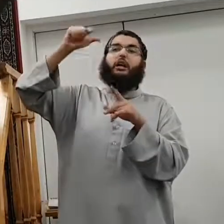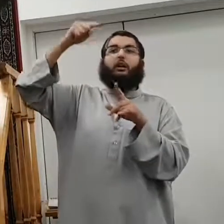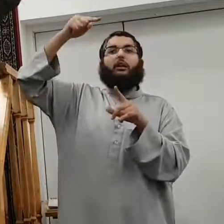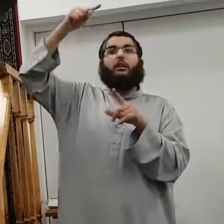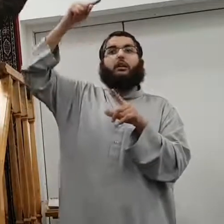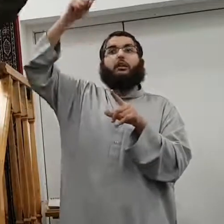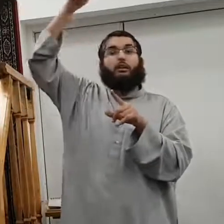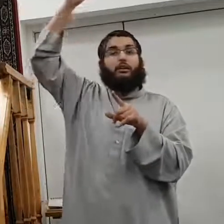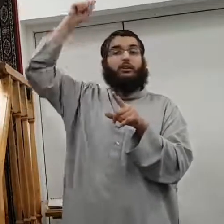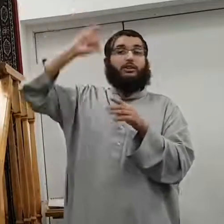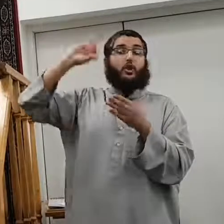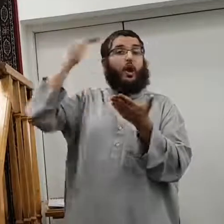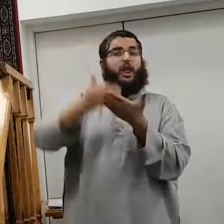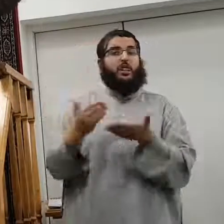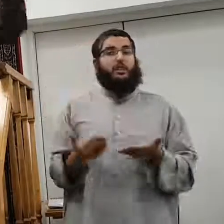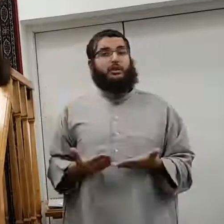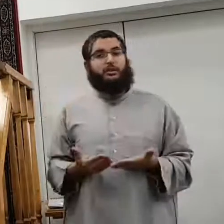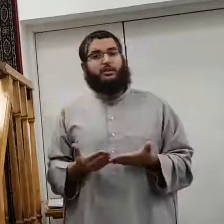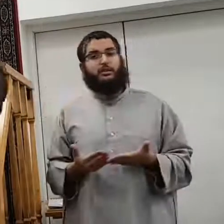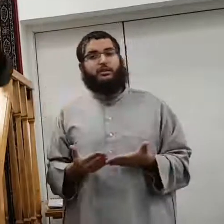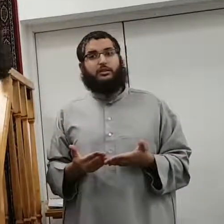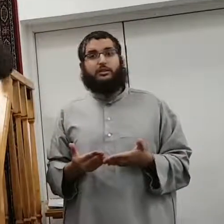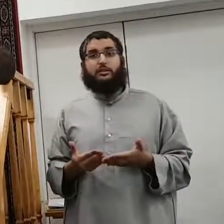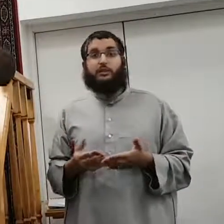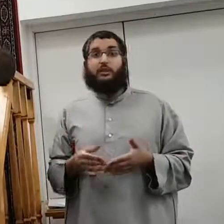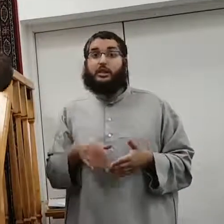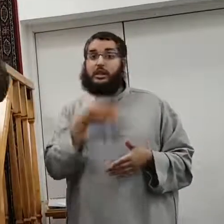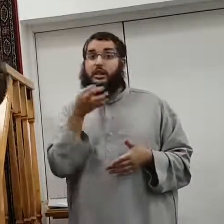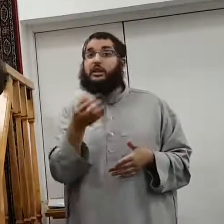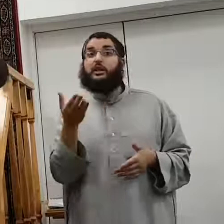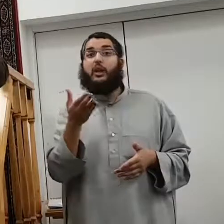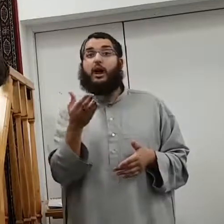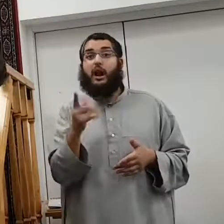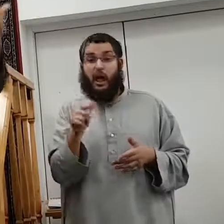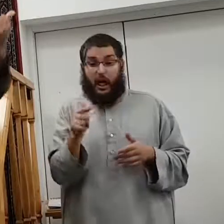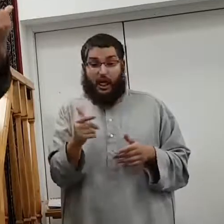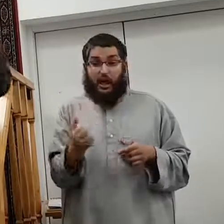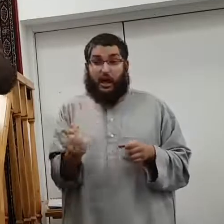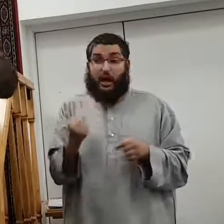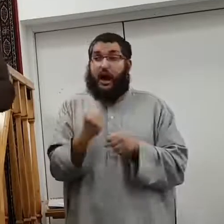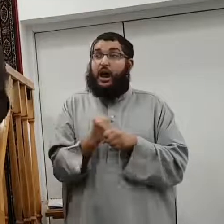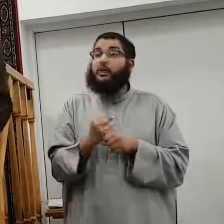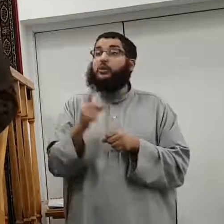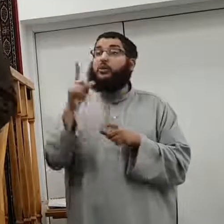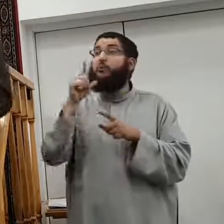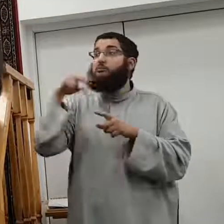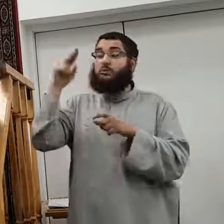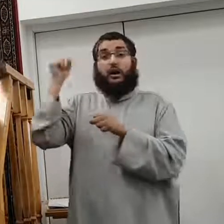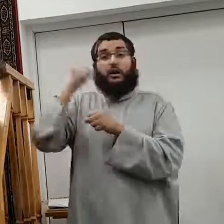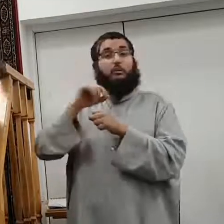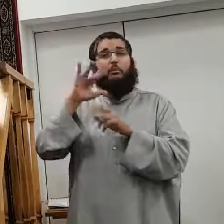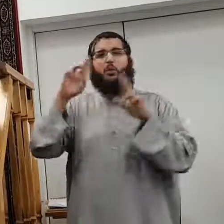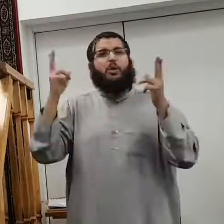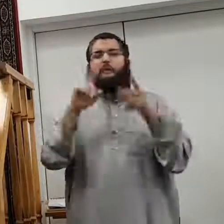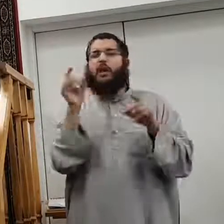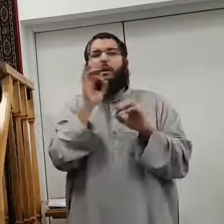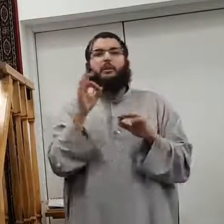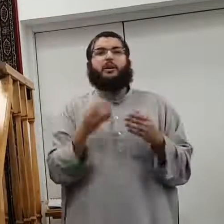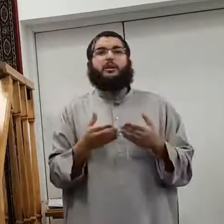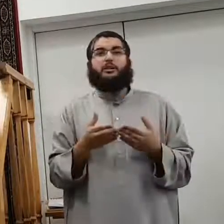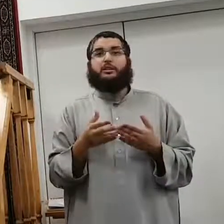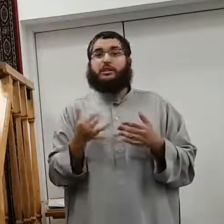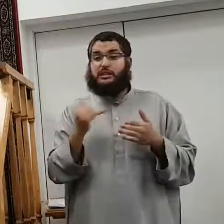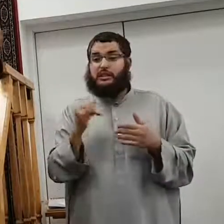créé Zakaria? Ça ne finit pas. Et donc, s'il y avait eu un créateur du créateur, l'univers n'aurait pas existé. De la même manière que